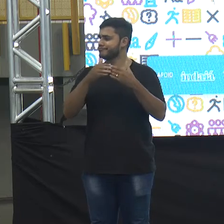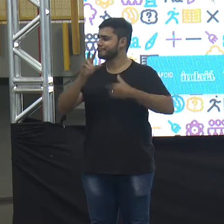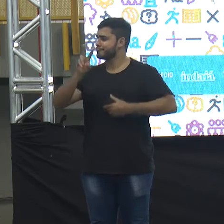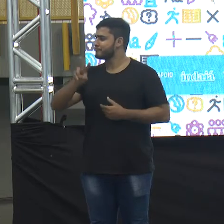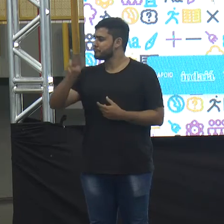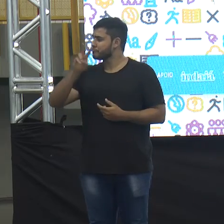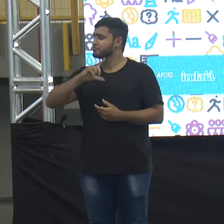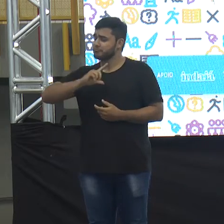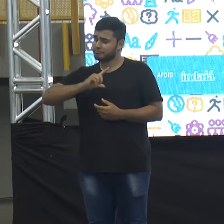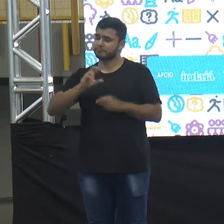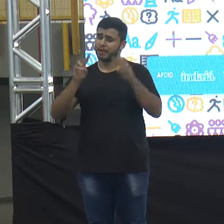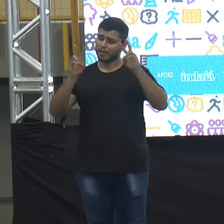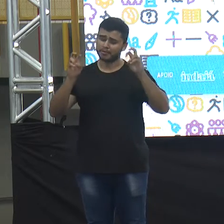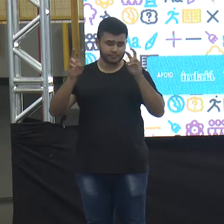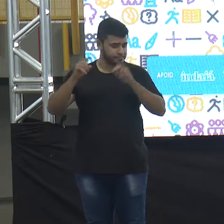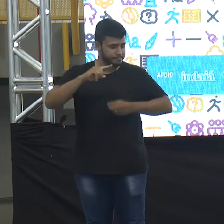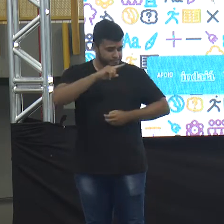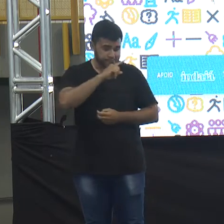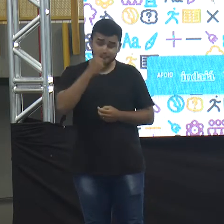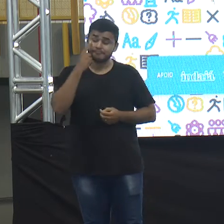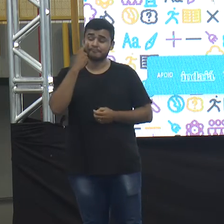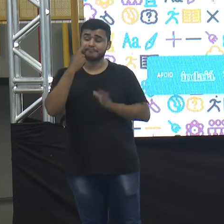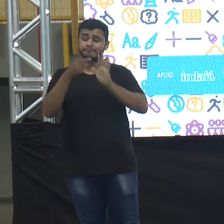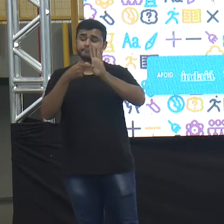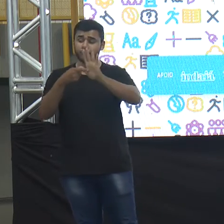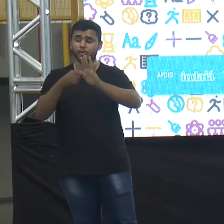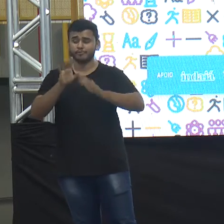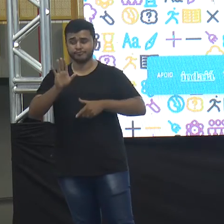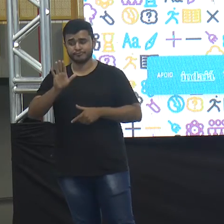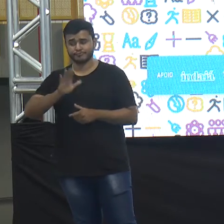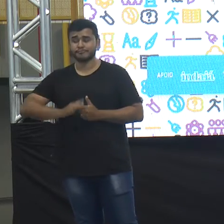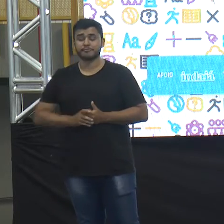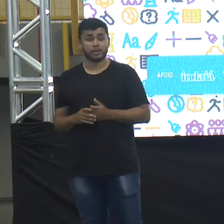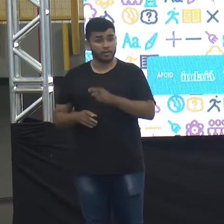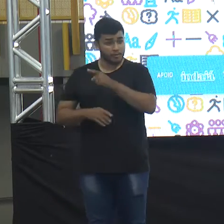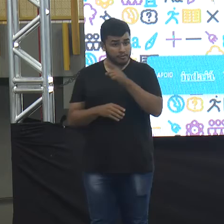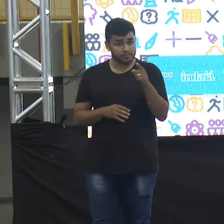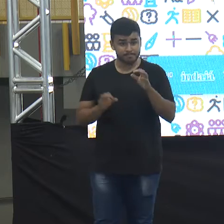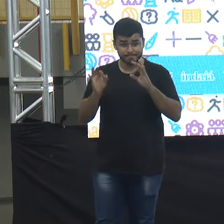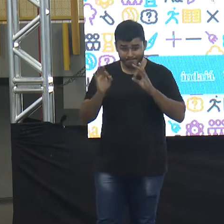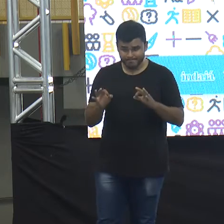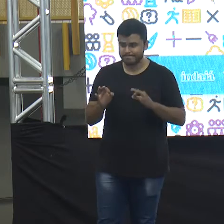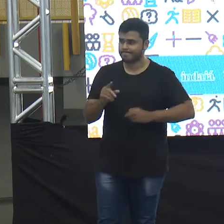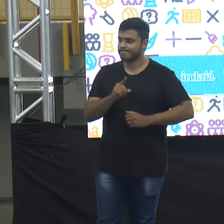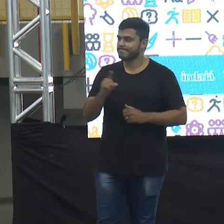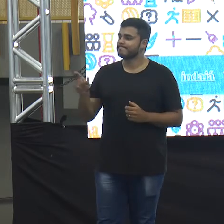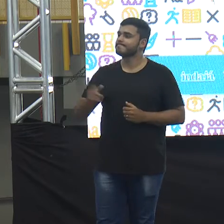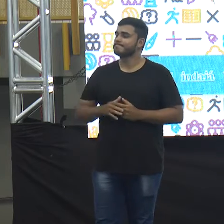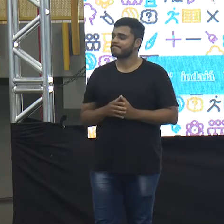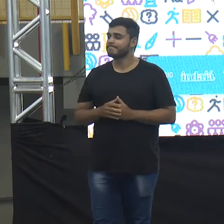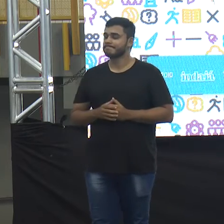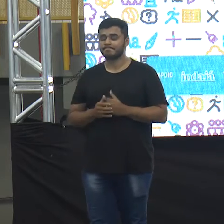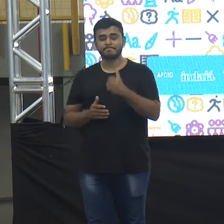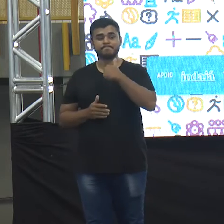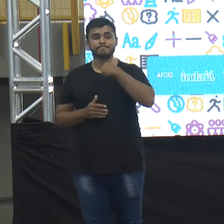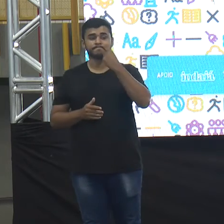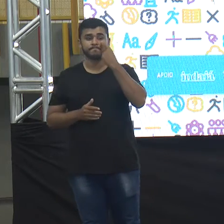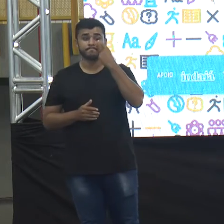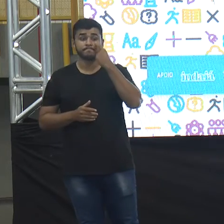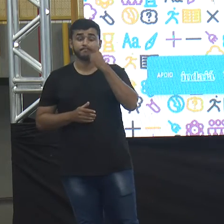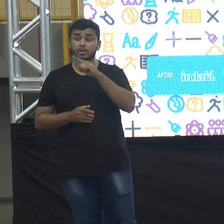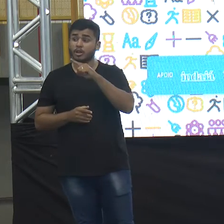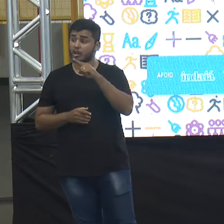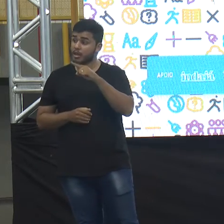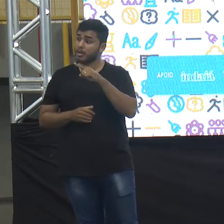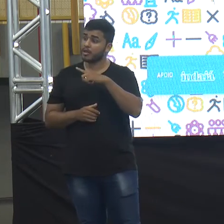vestibular ao qual vocês vão se preparar. E eu tenho certeza absoluta que esse